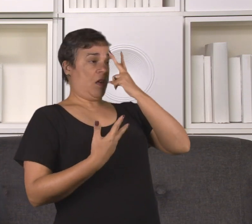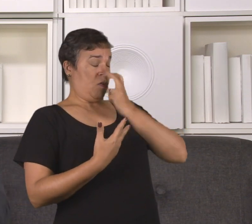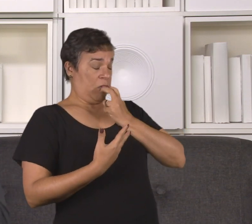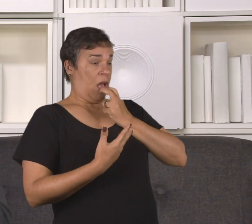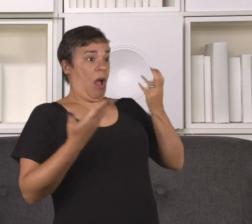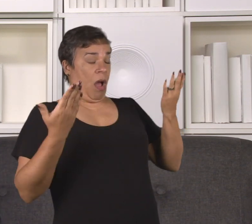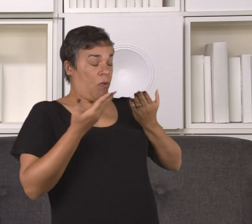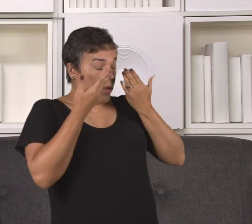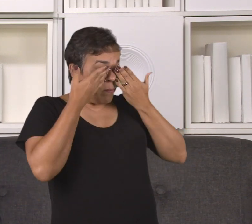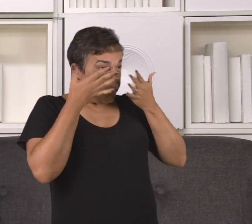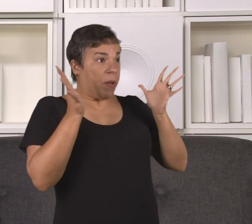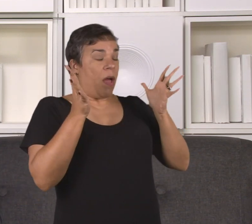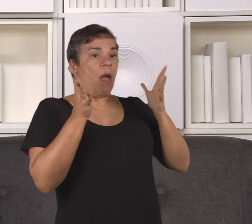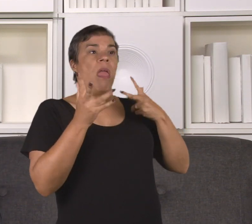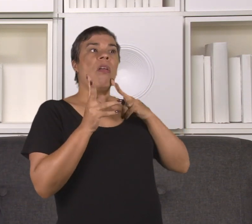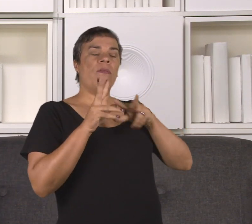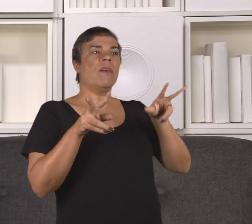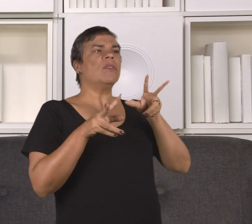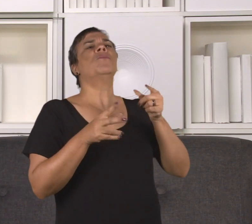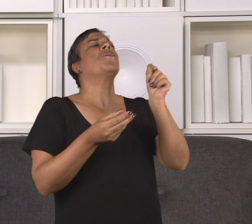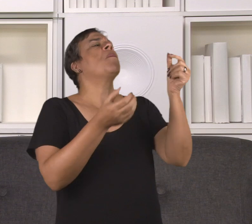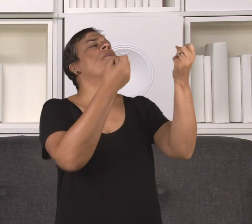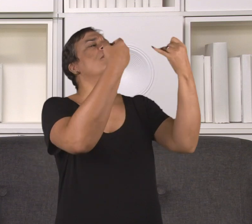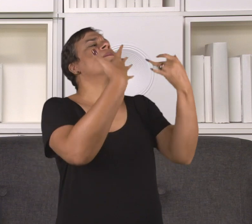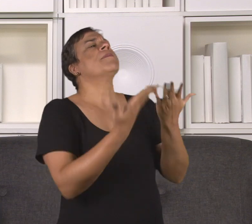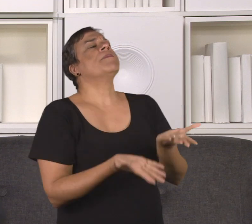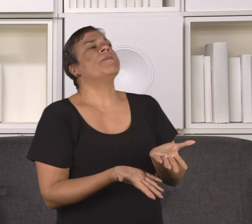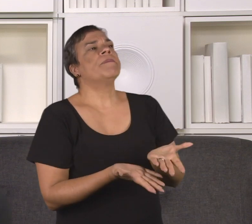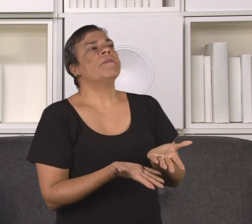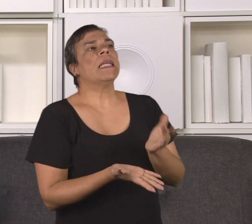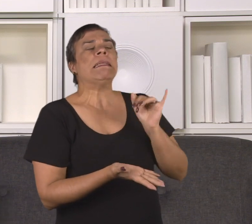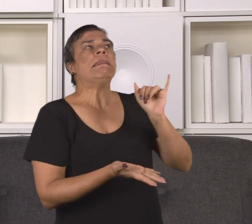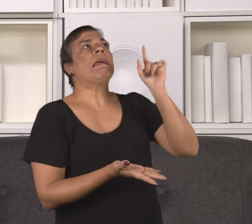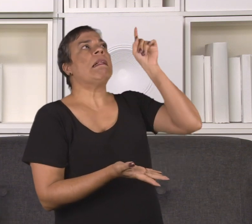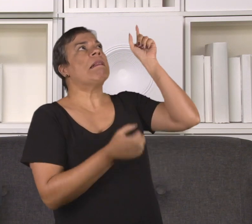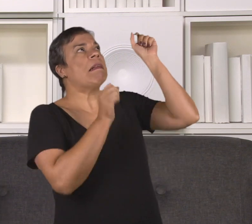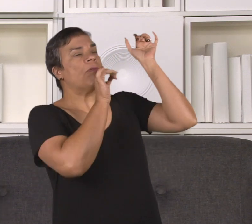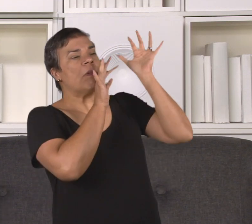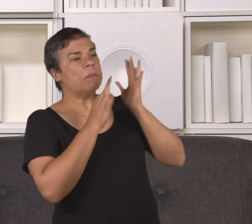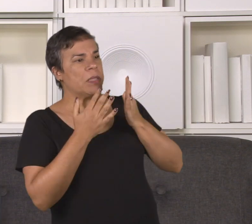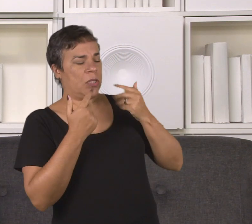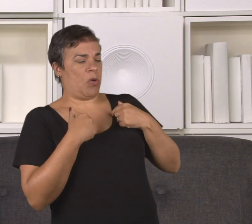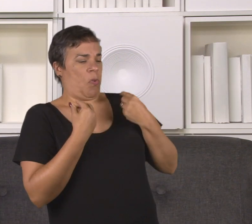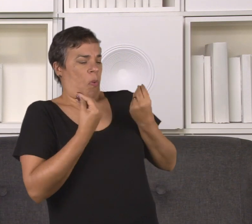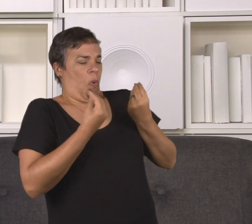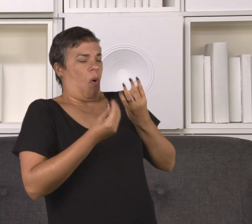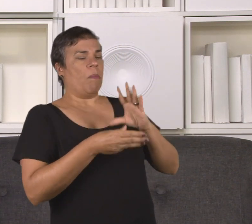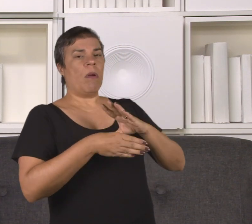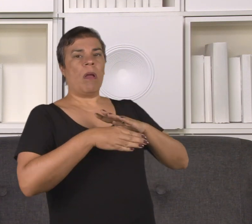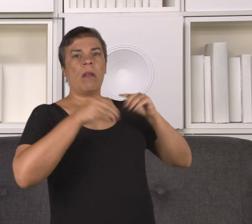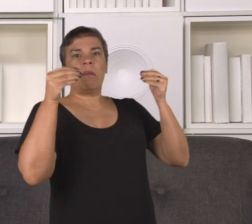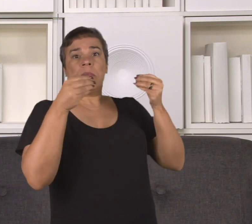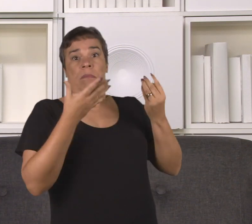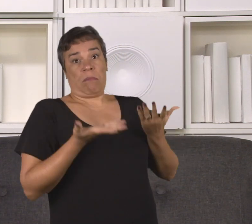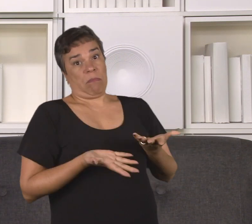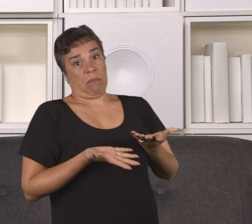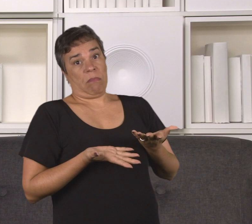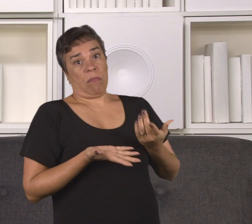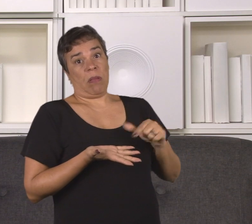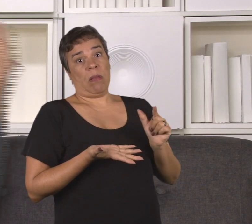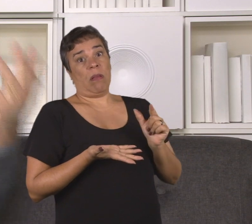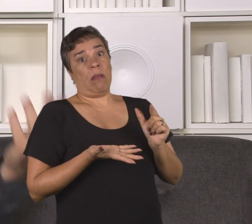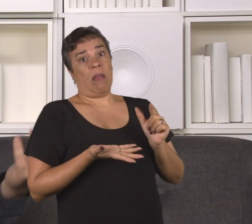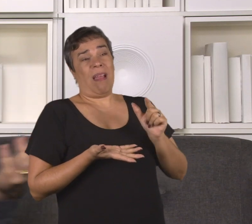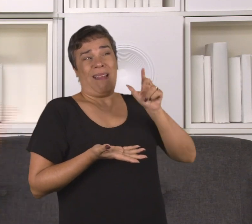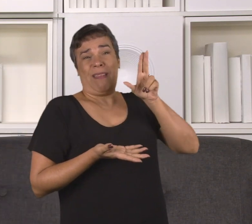vocês explicam esse fenômeno aí? Porque se ele não fosse um homem abençoado por Deus e usado por Deus, ele não teria feito o que ele fez, porque